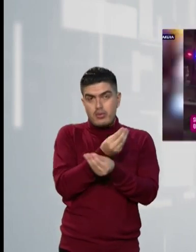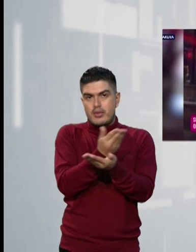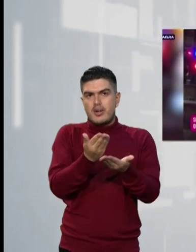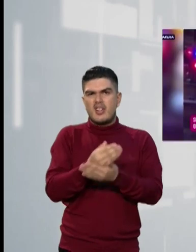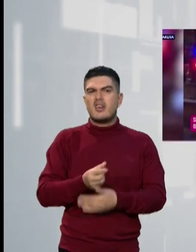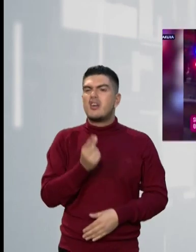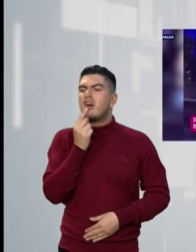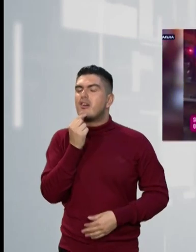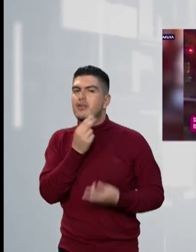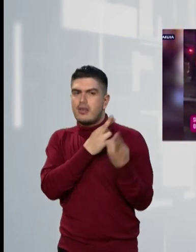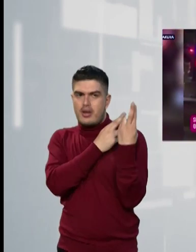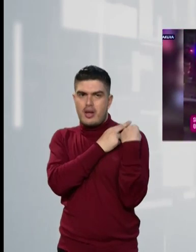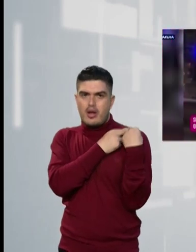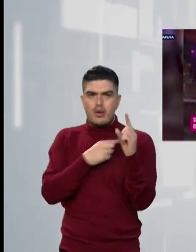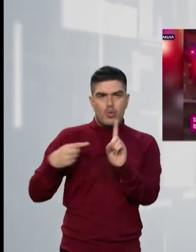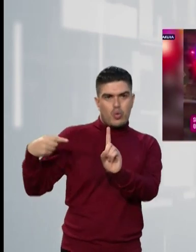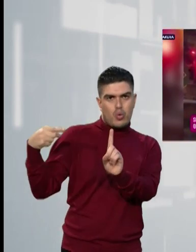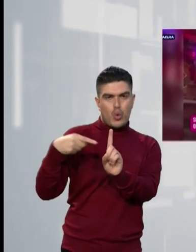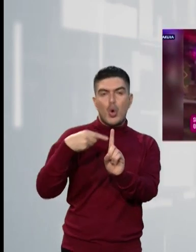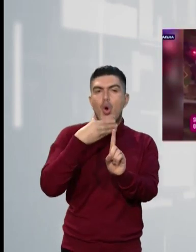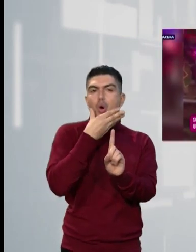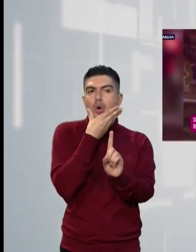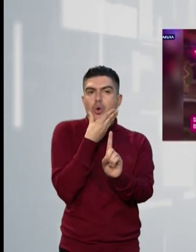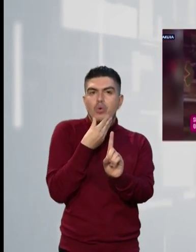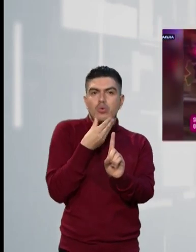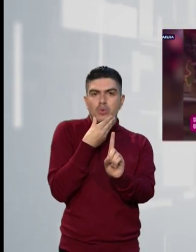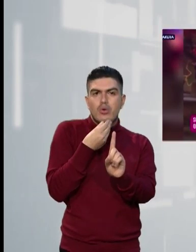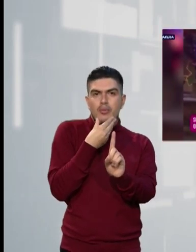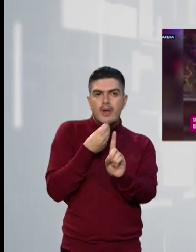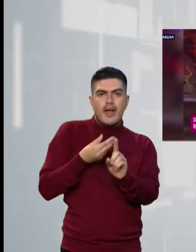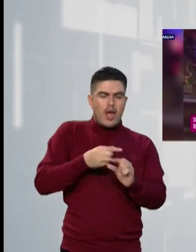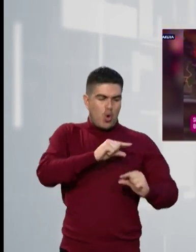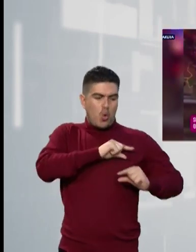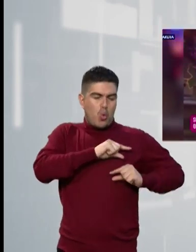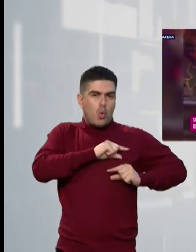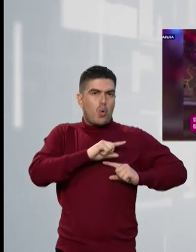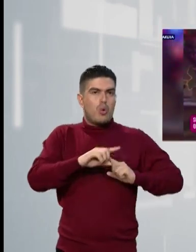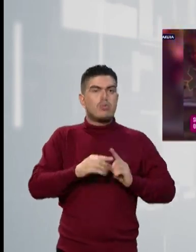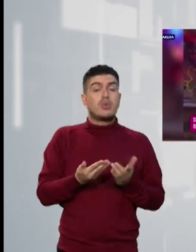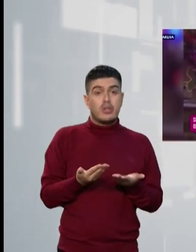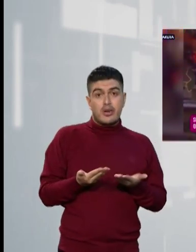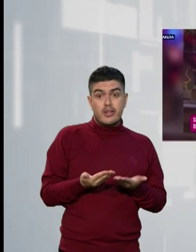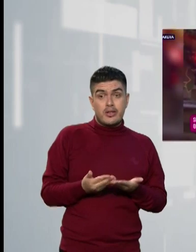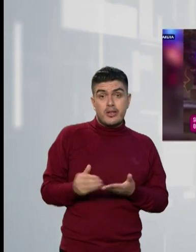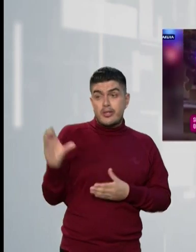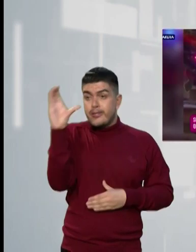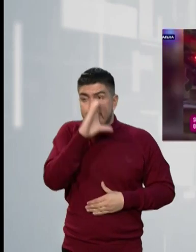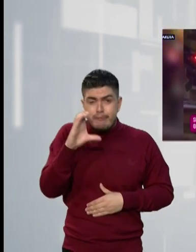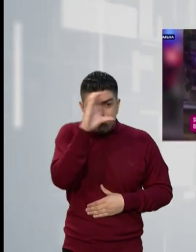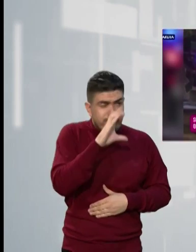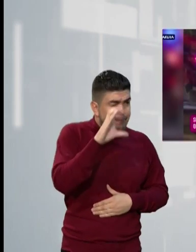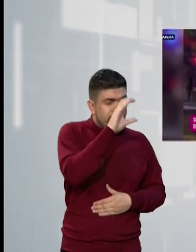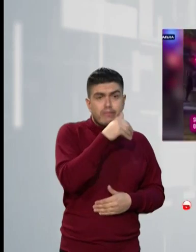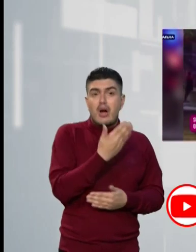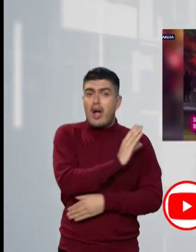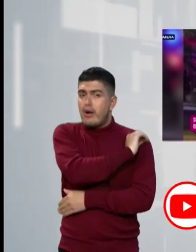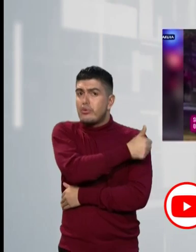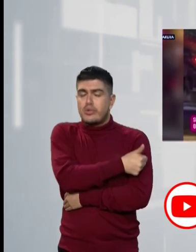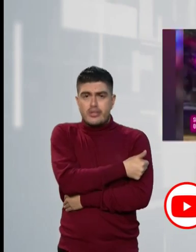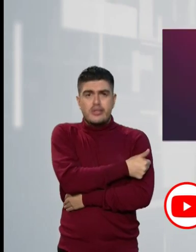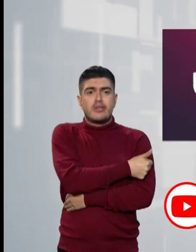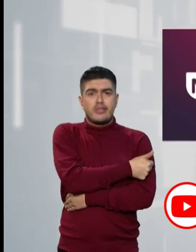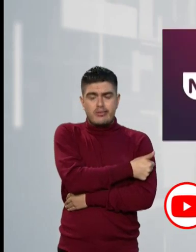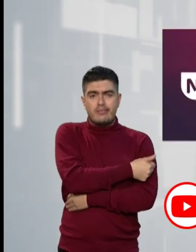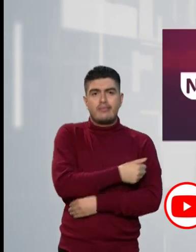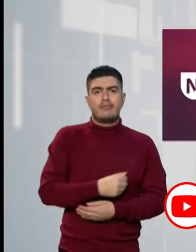autor ha sido identificado como Robert Kart un militar en la reserva que sigue sin ser localizado y está siendo buscado por